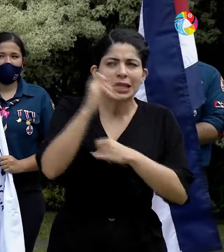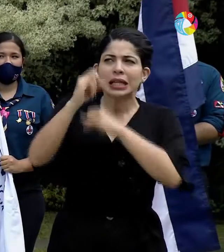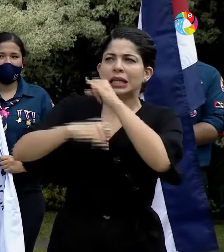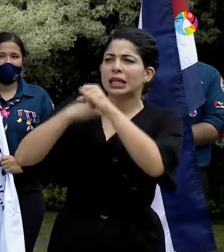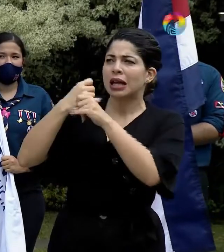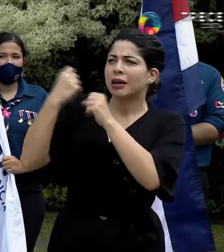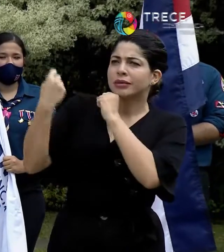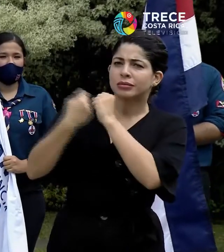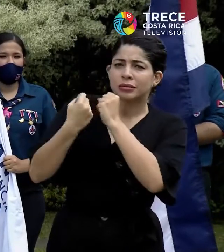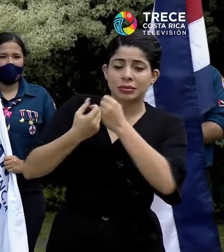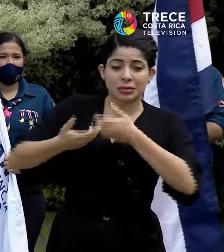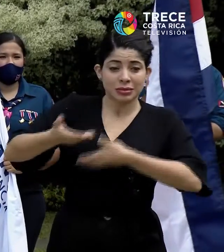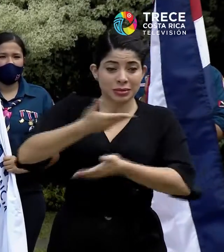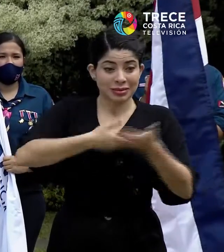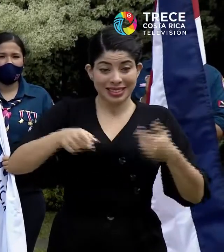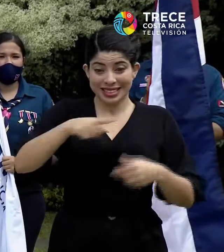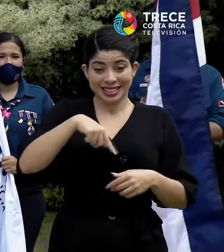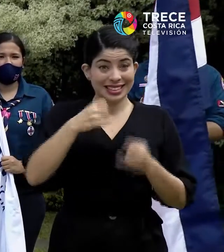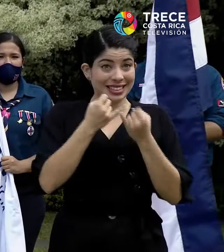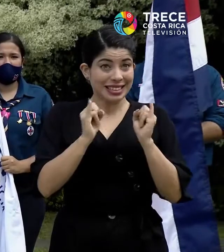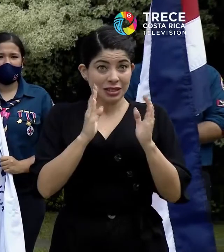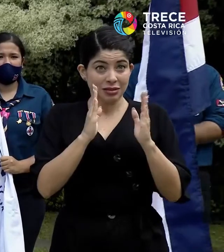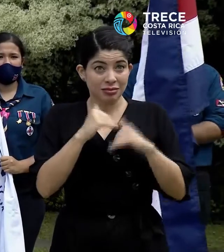internacional, era imposible